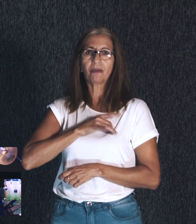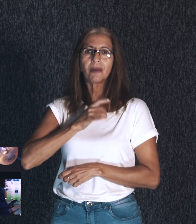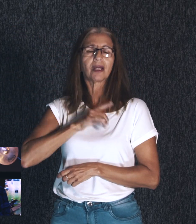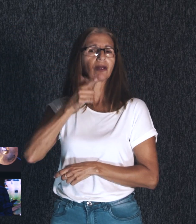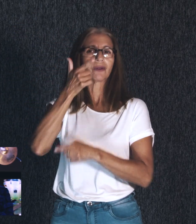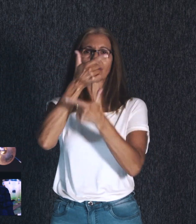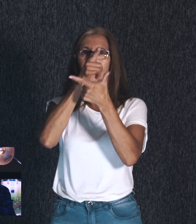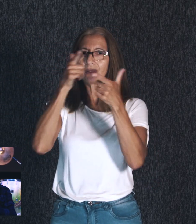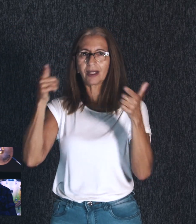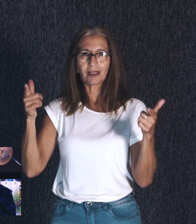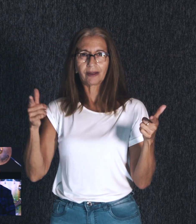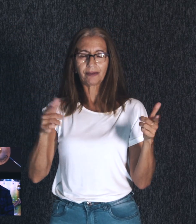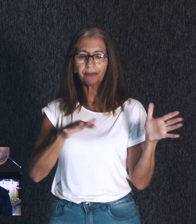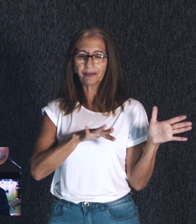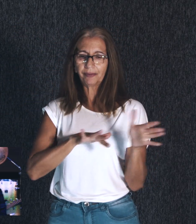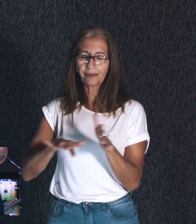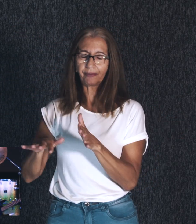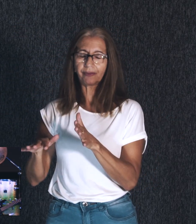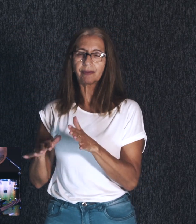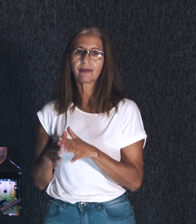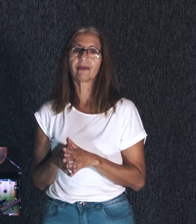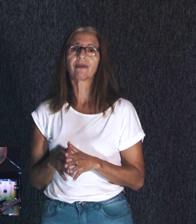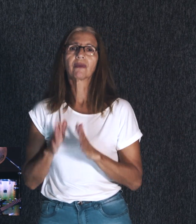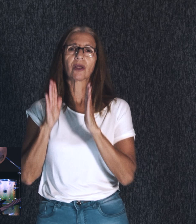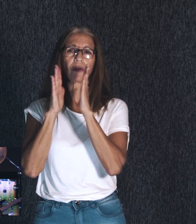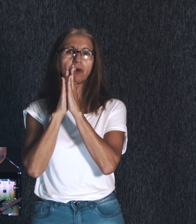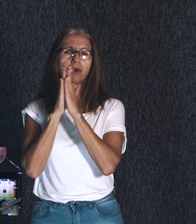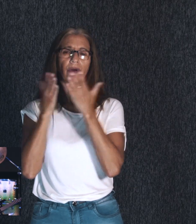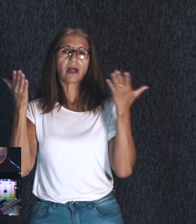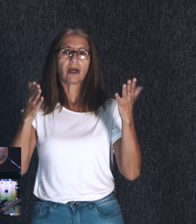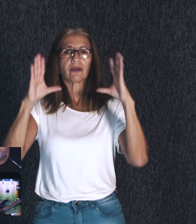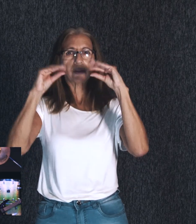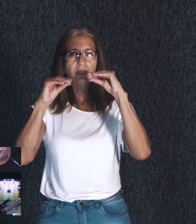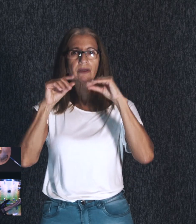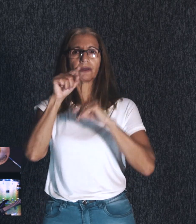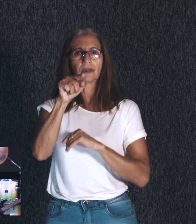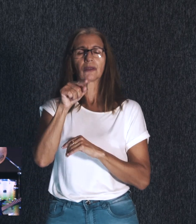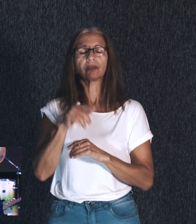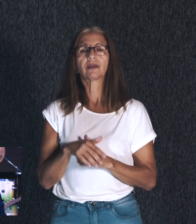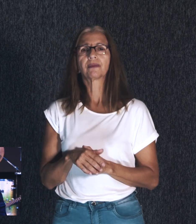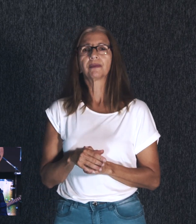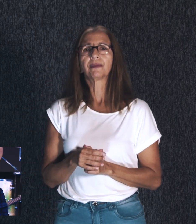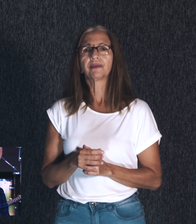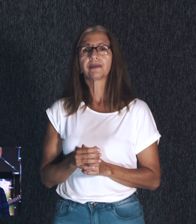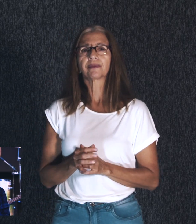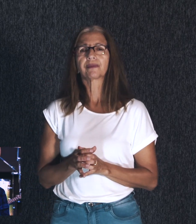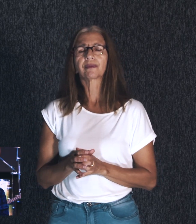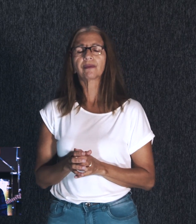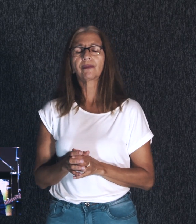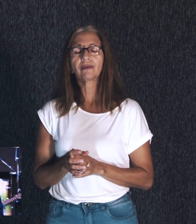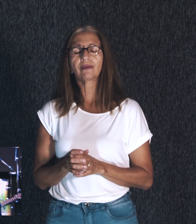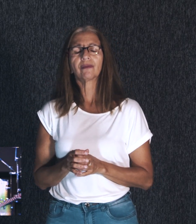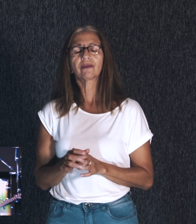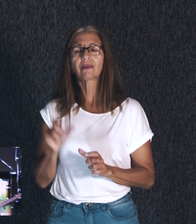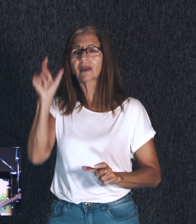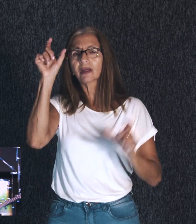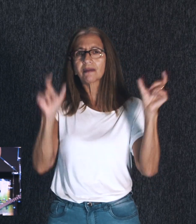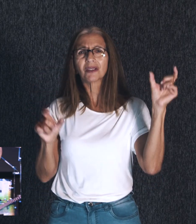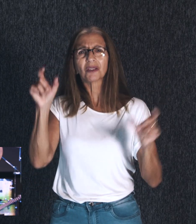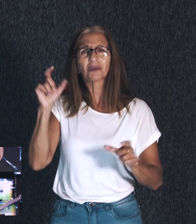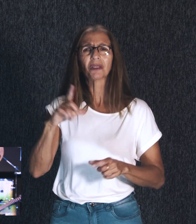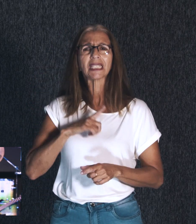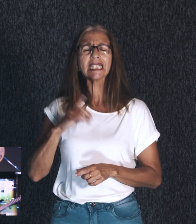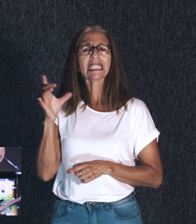de Jesus. Eu quero orar por você nesta noite. Eu quero orar por você. Por aquelas pessoas que estão com